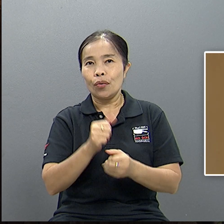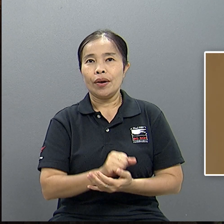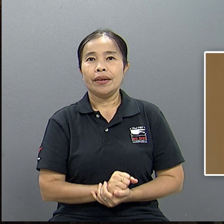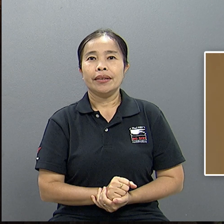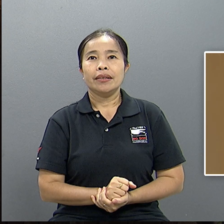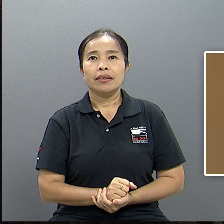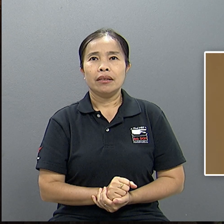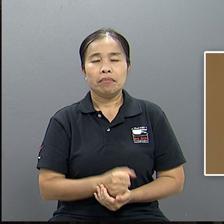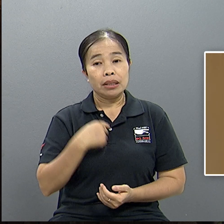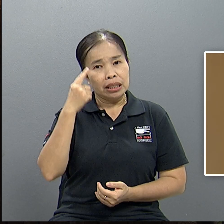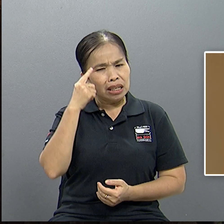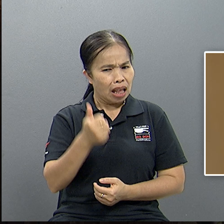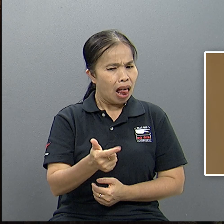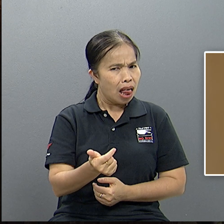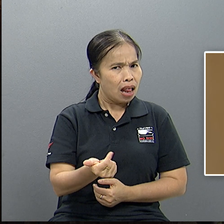สงสัยจะได้แล้วล่ะ